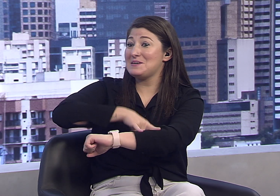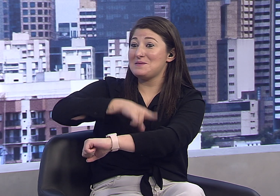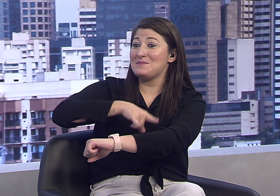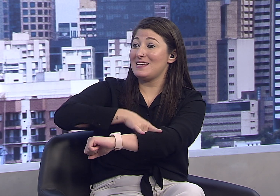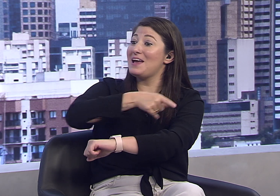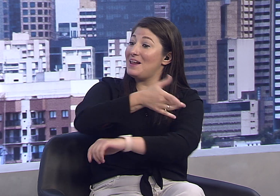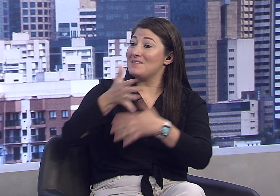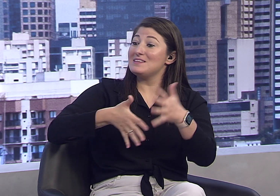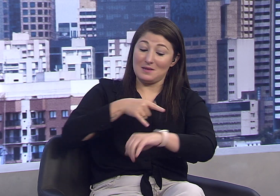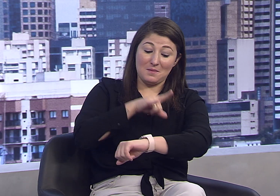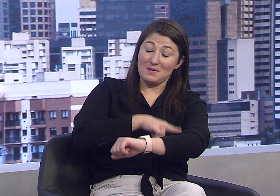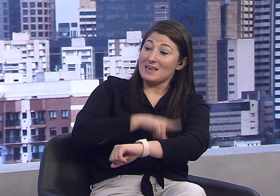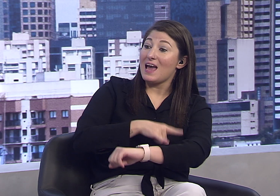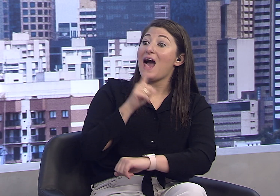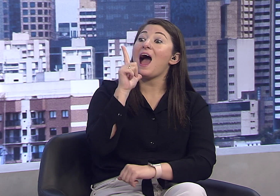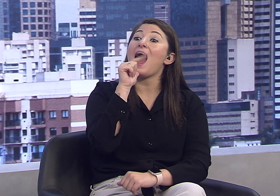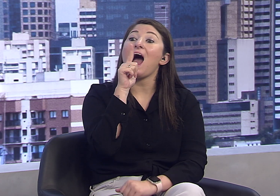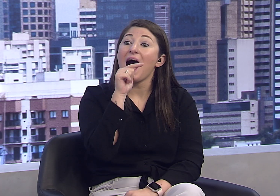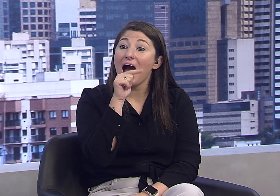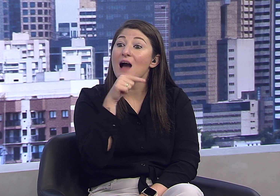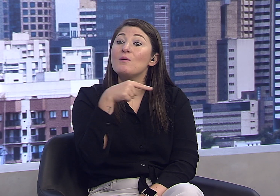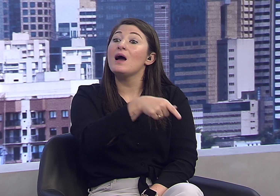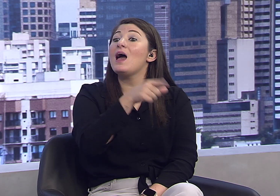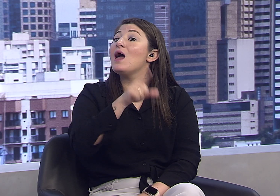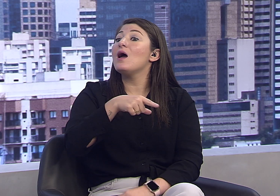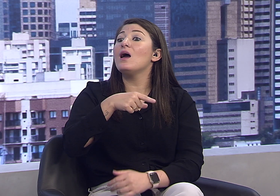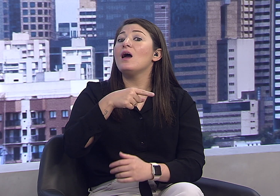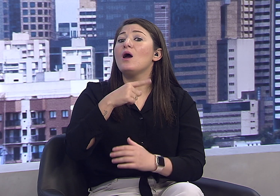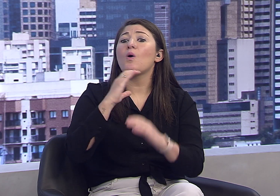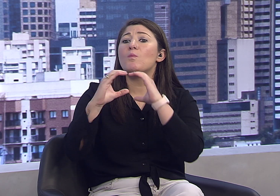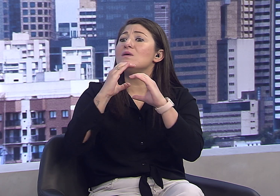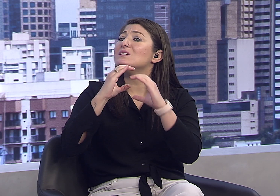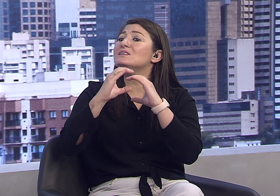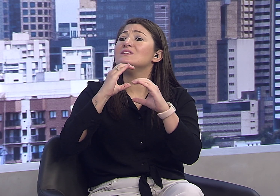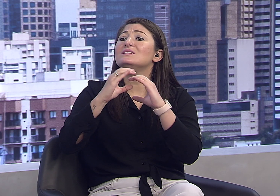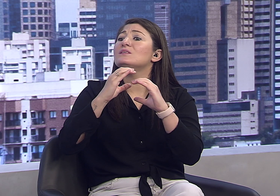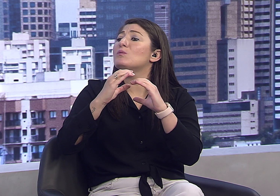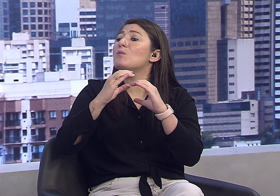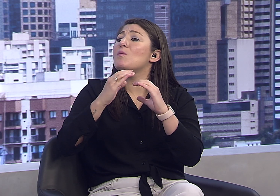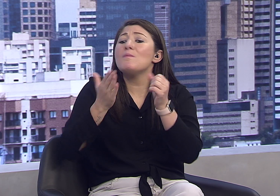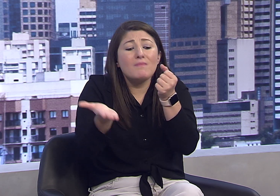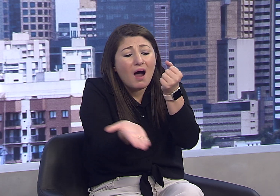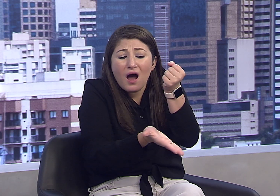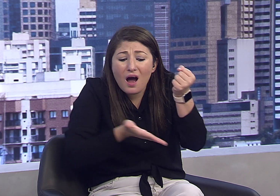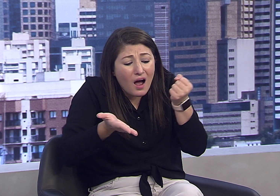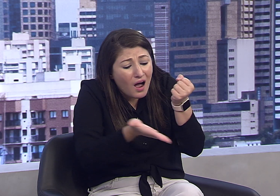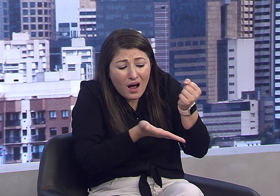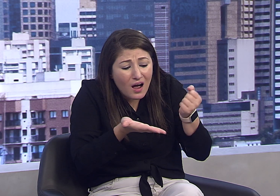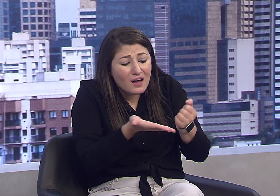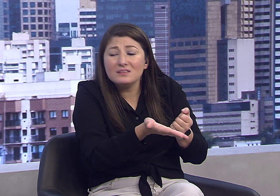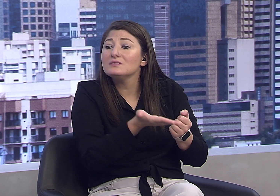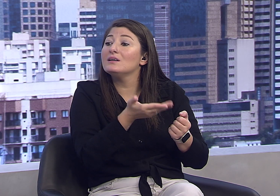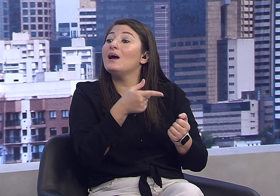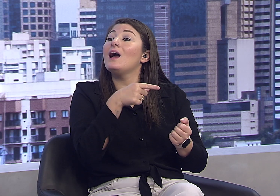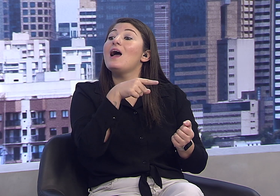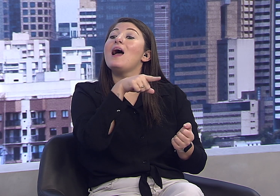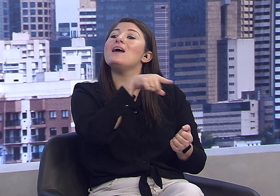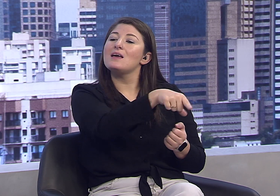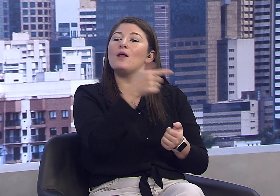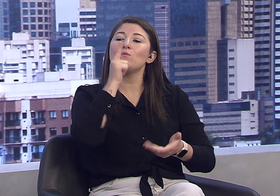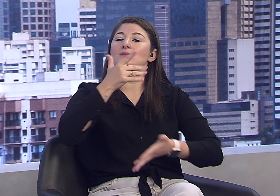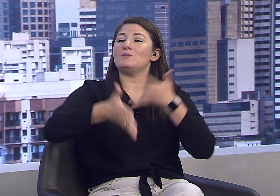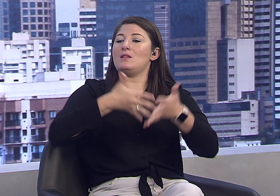mim quando queria ir no banheiro, através da língua de sinais, quando ele queria água, por exemplo. A comunicação